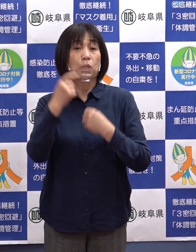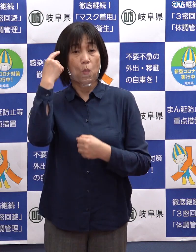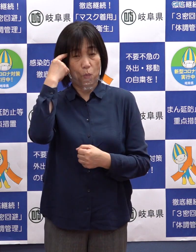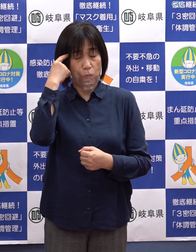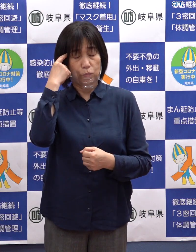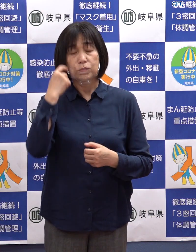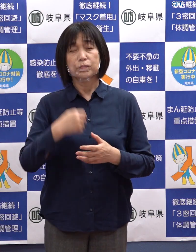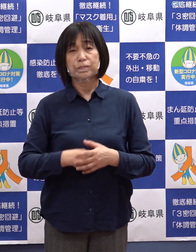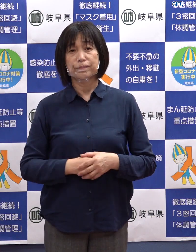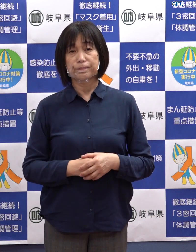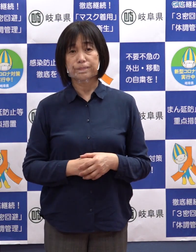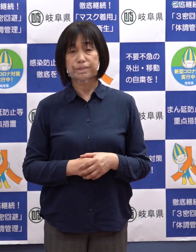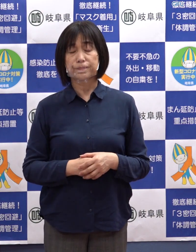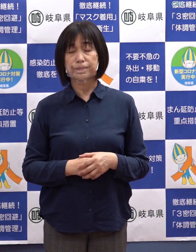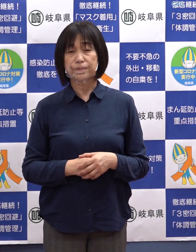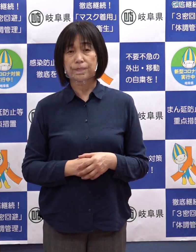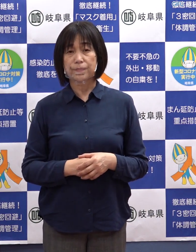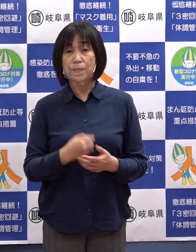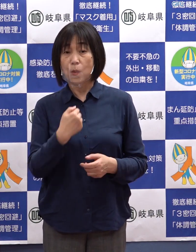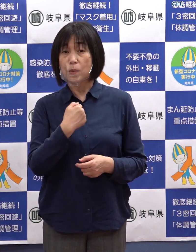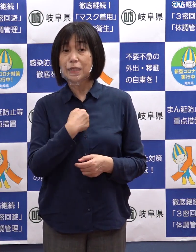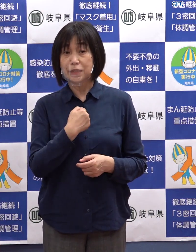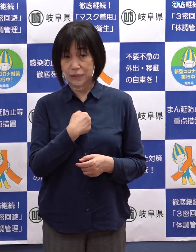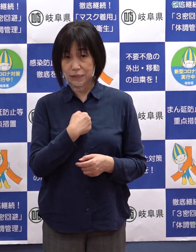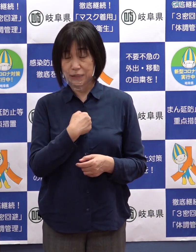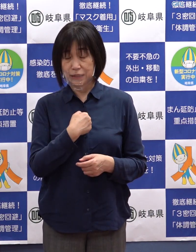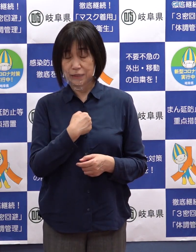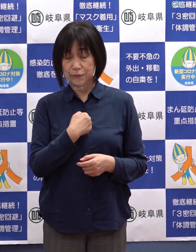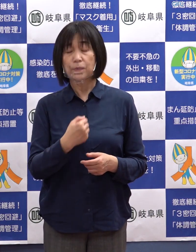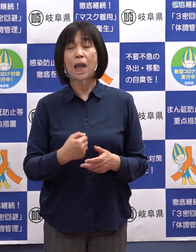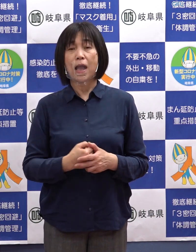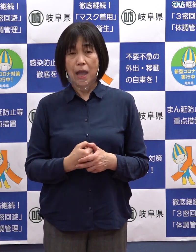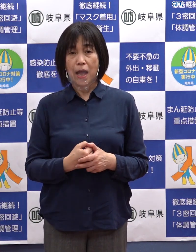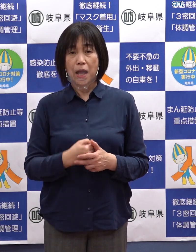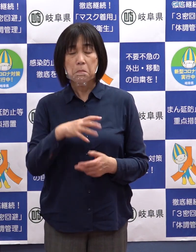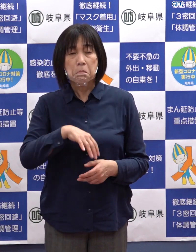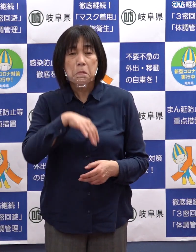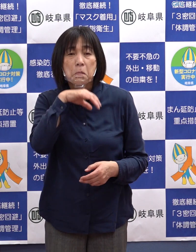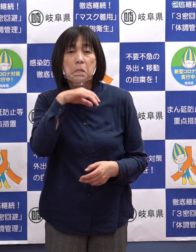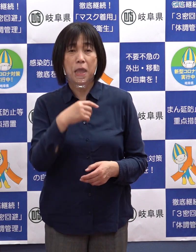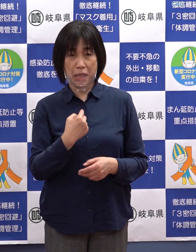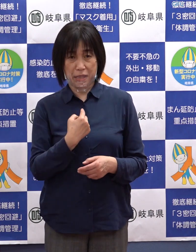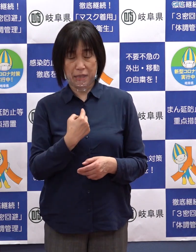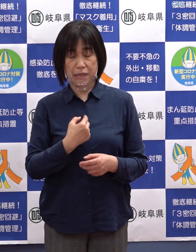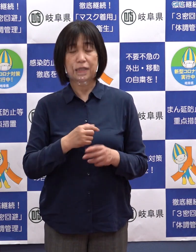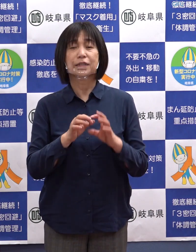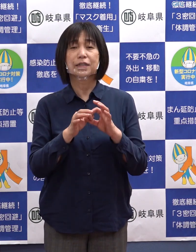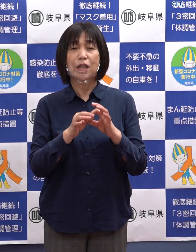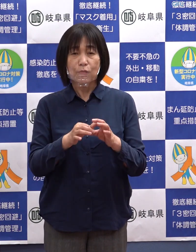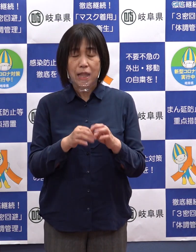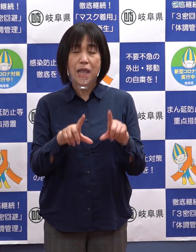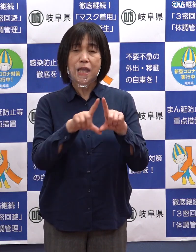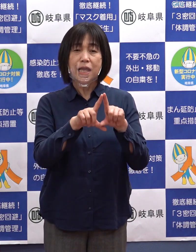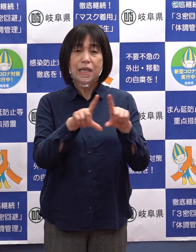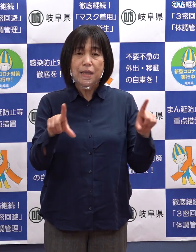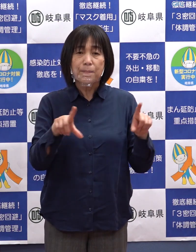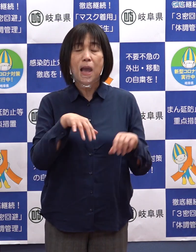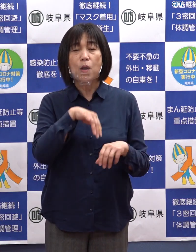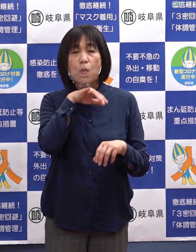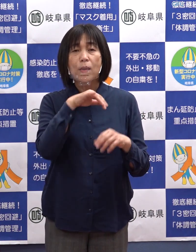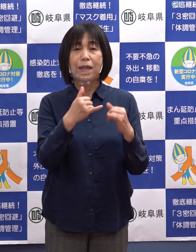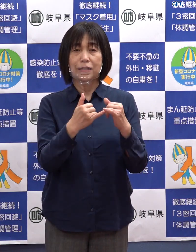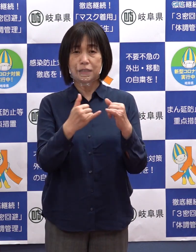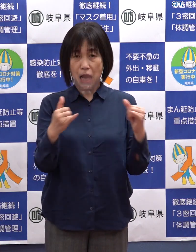っておりますけどね。まあ、私自身は高齢者でありますので、一般高齢者の